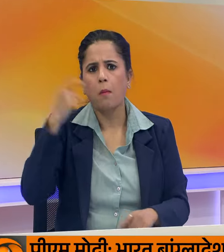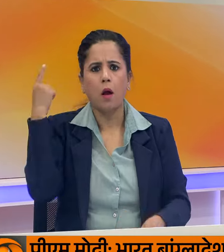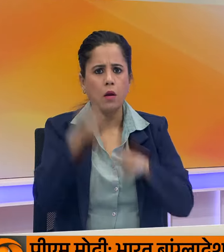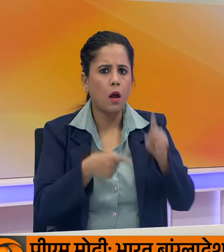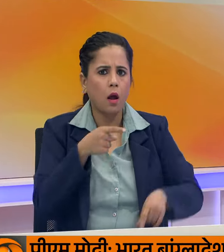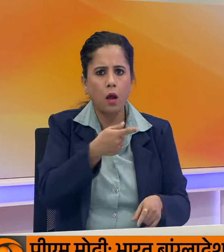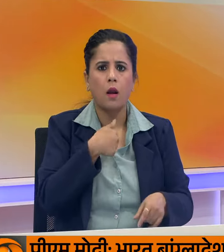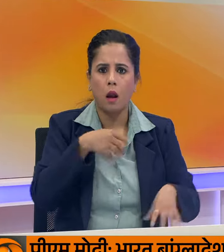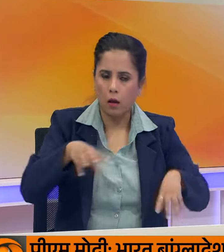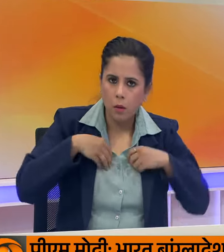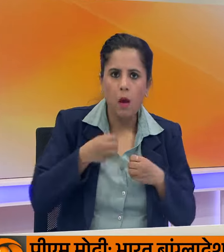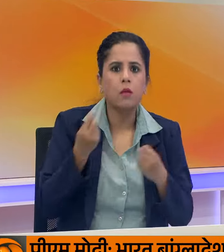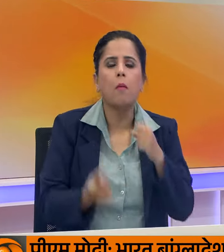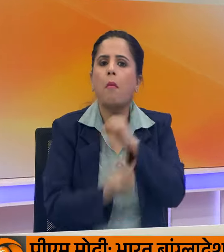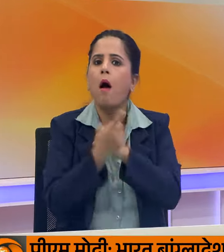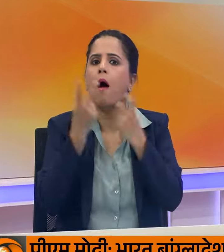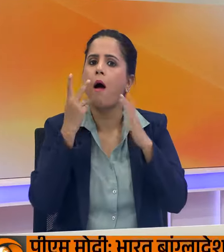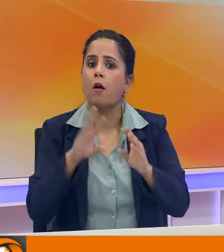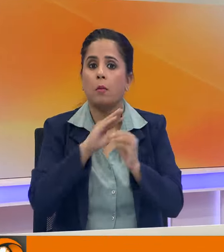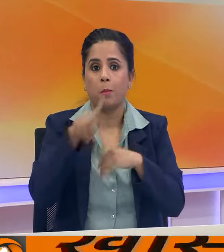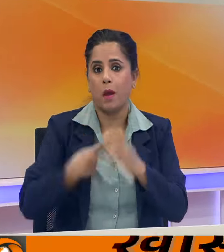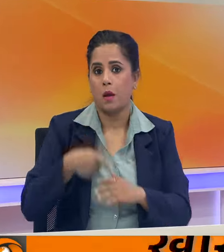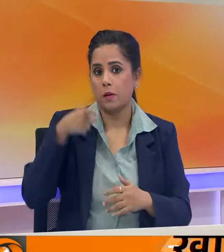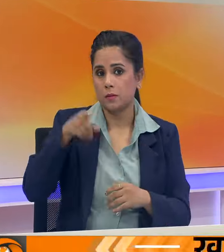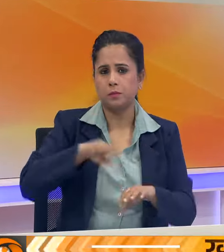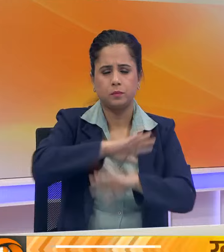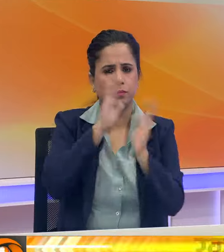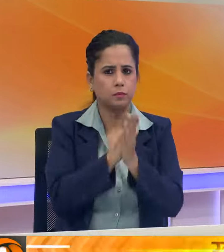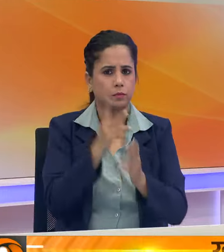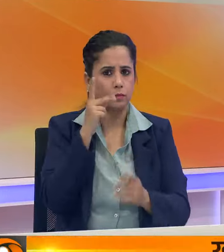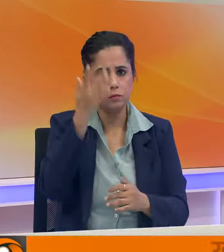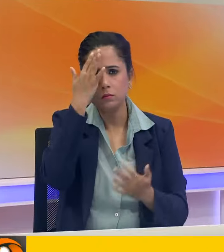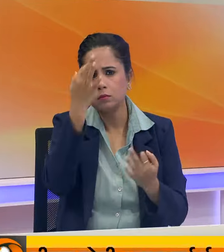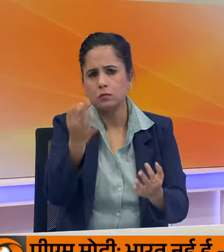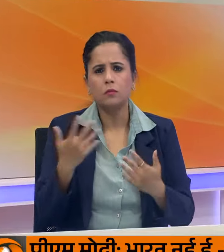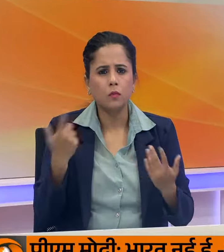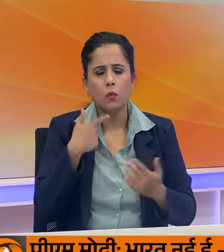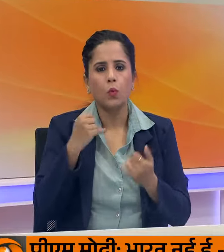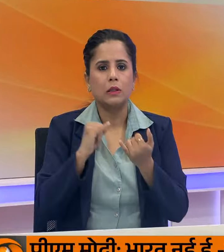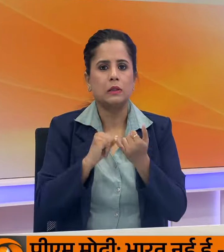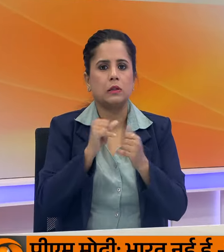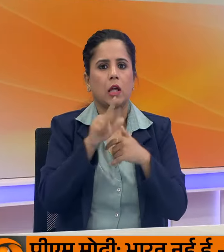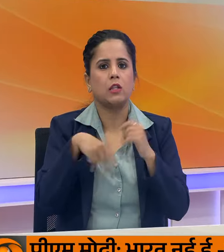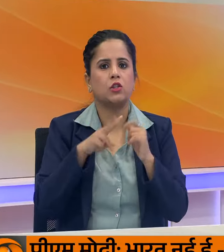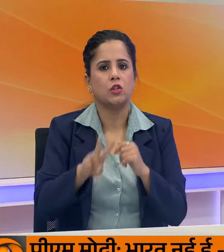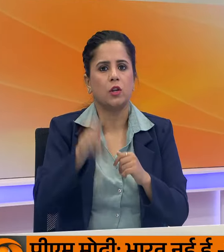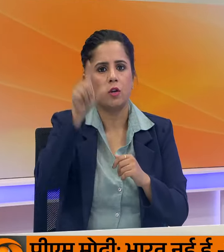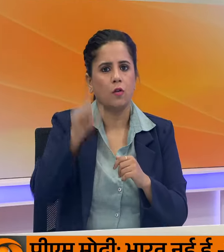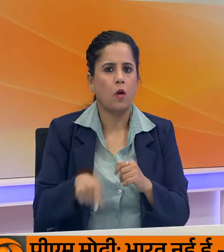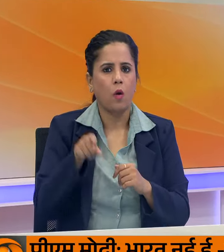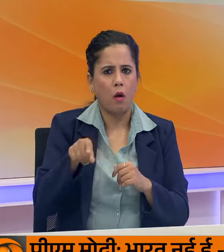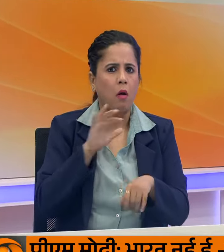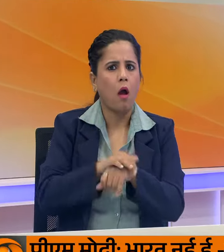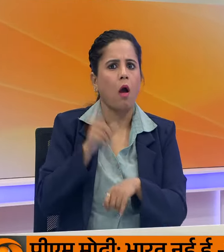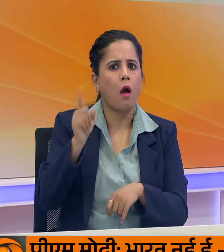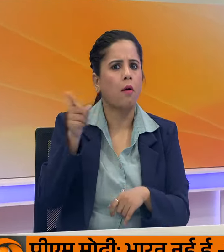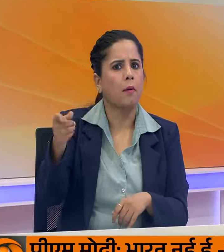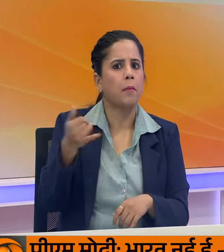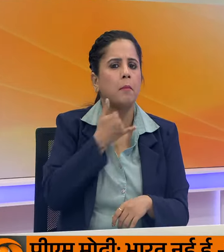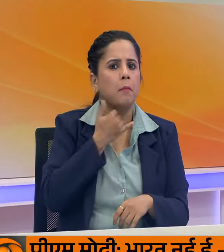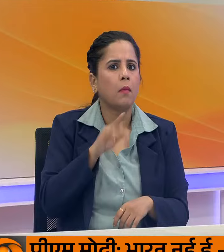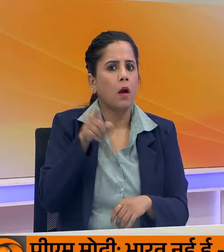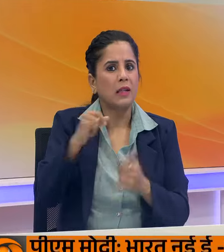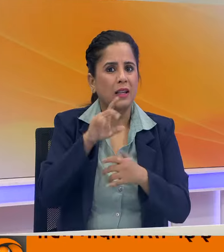कबूलनामा सामने आए हैं बिहार में इस पूरे मामले का मास्टरमाइंड संजीव मुखिया को माना जा रहा है